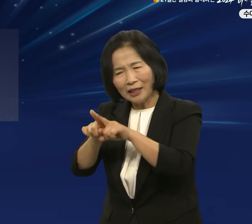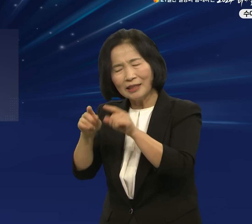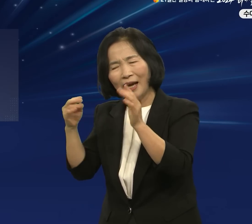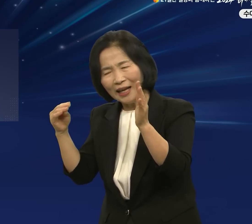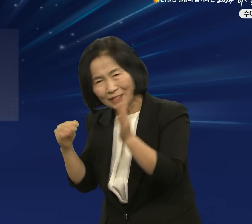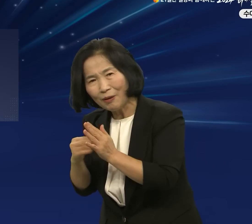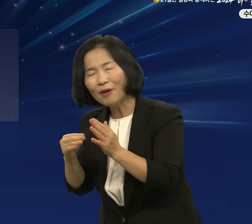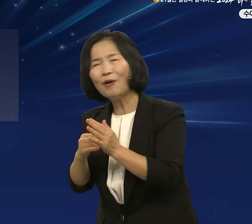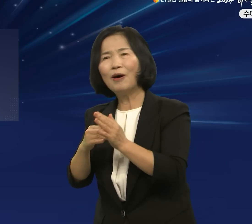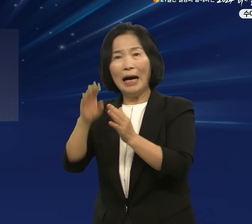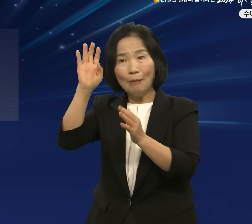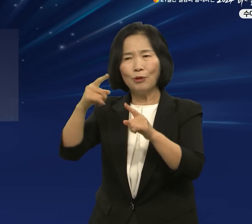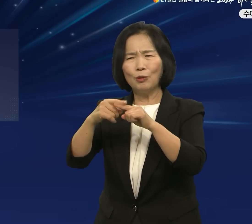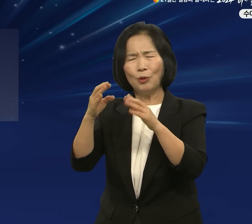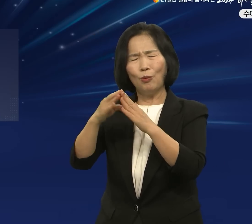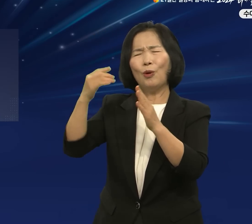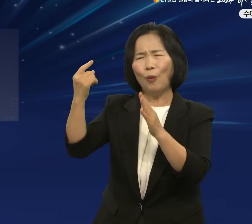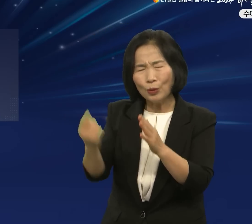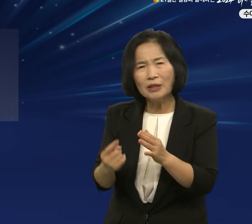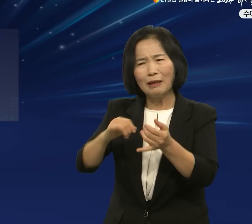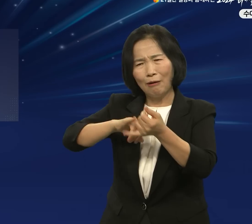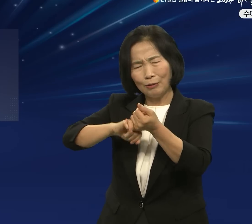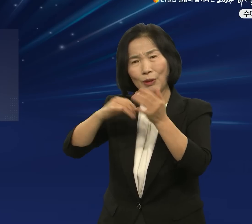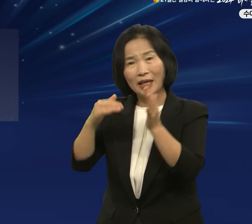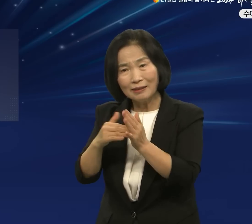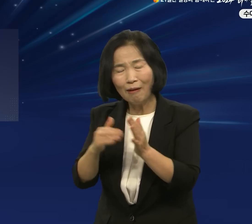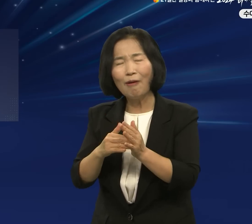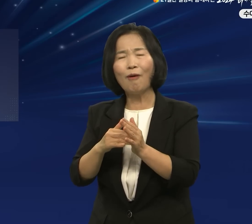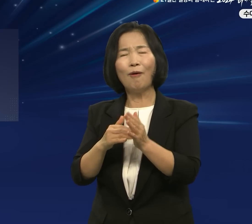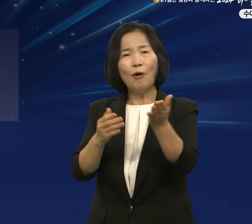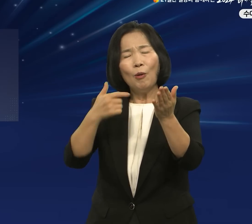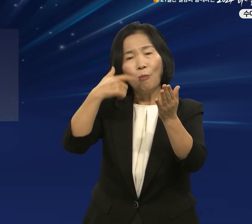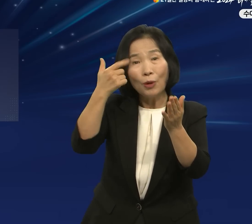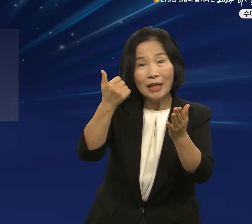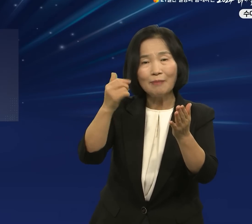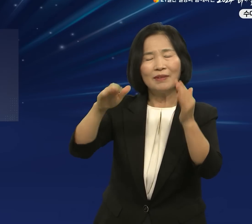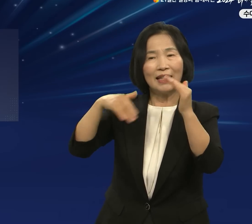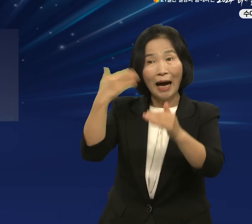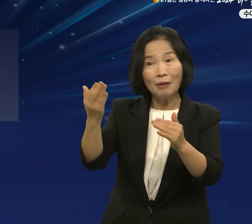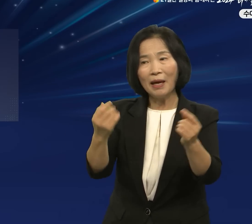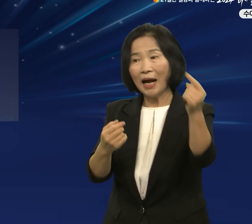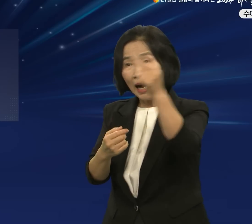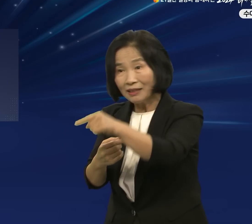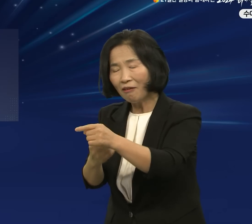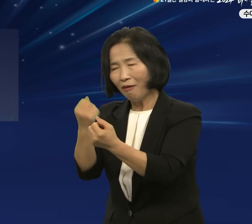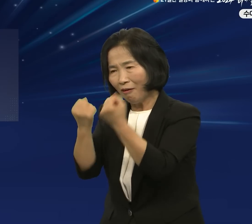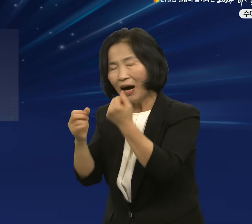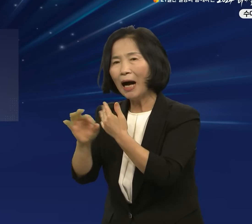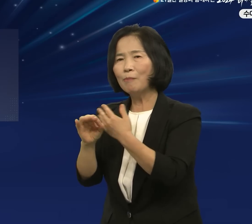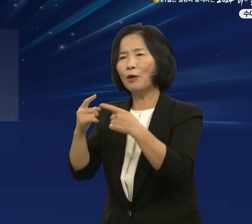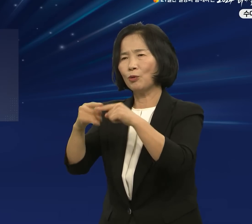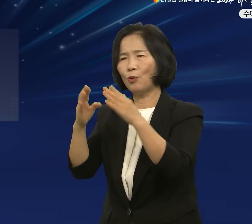교회에 나오신다고 했어요. 목사님이 다시 한번 찾아가면 꼭 교회에 나오실 것 같아요.